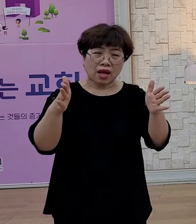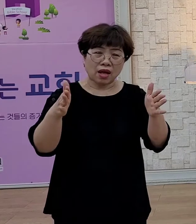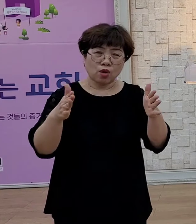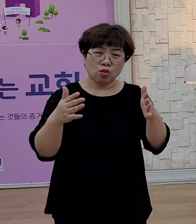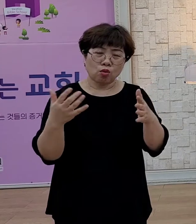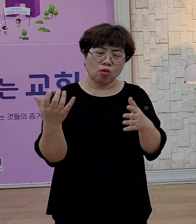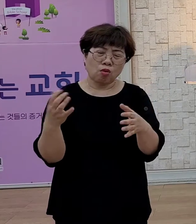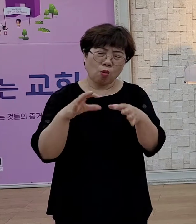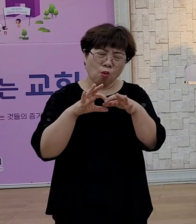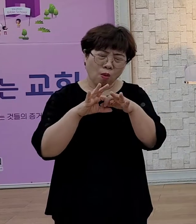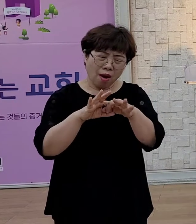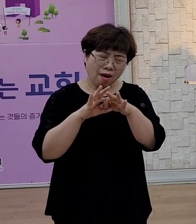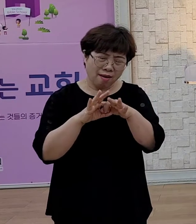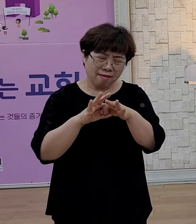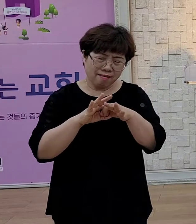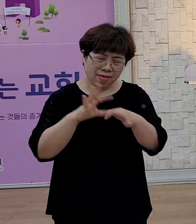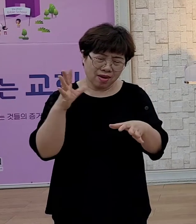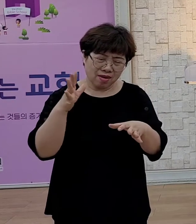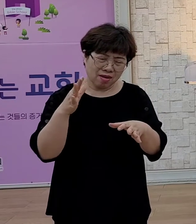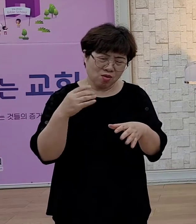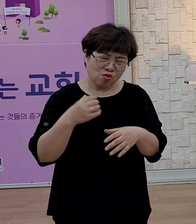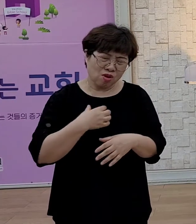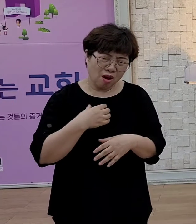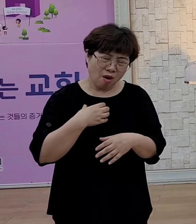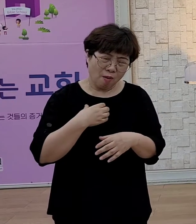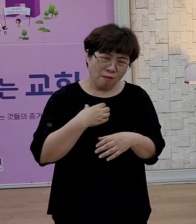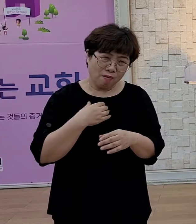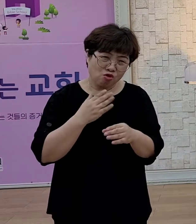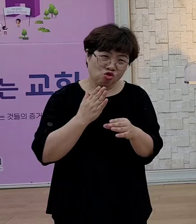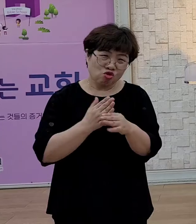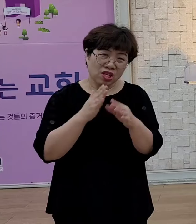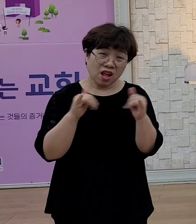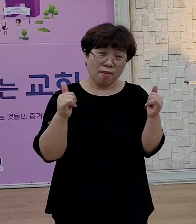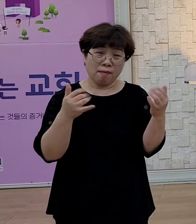부부 간에도 지금 산이 안 사니 천지잖아요. 천지.